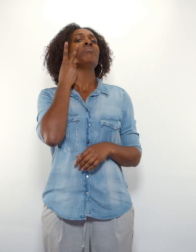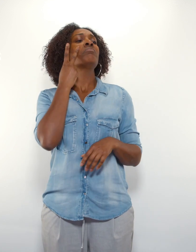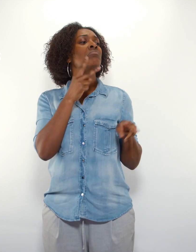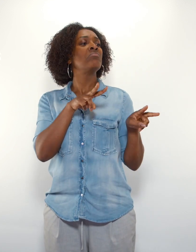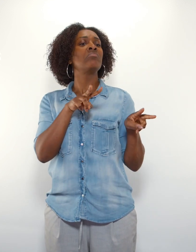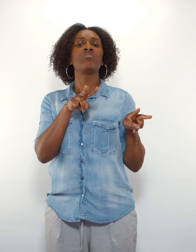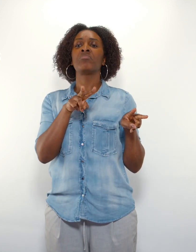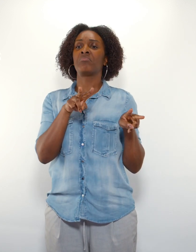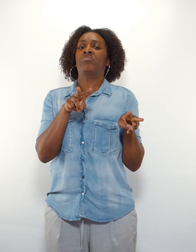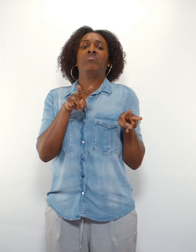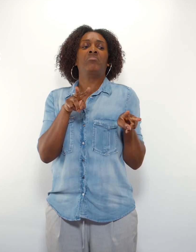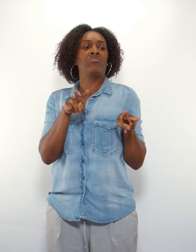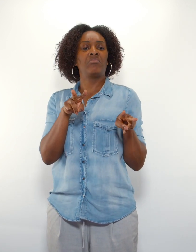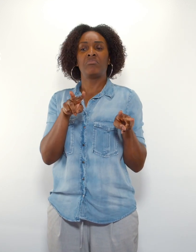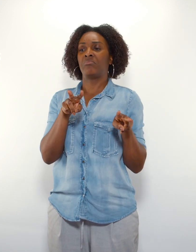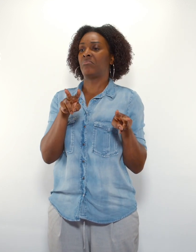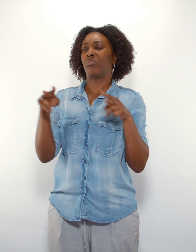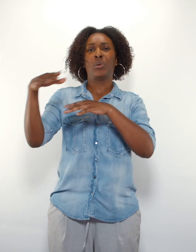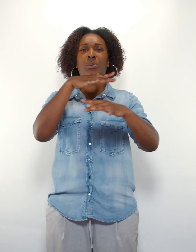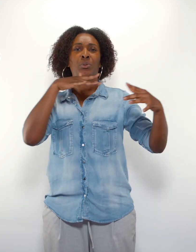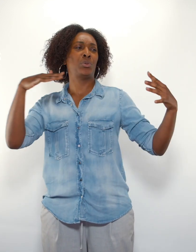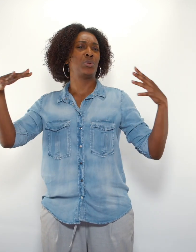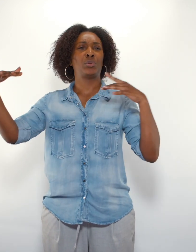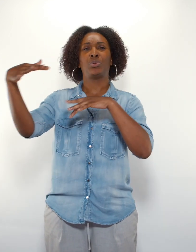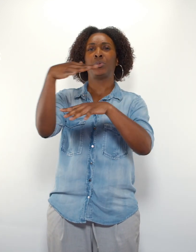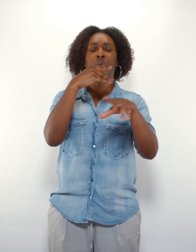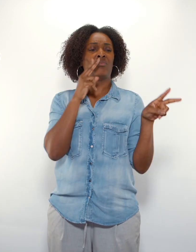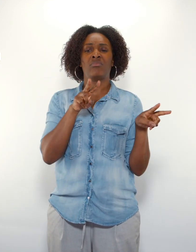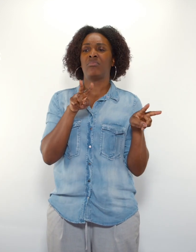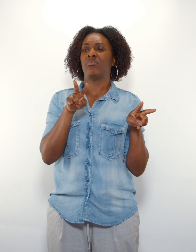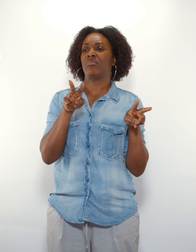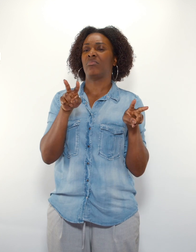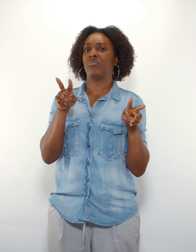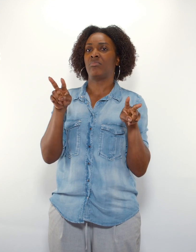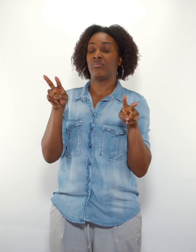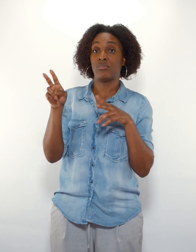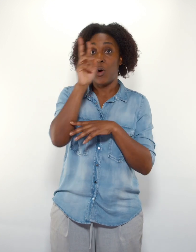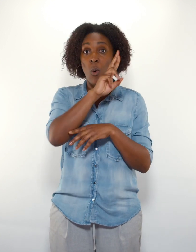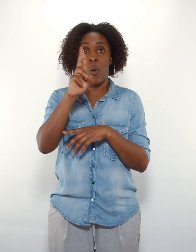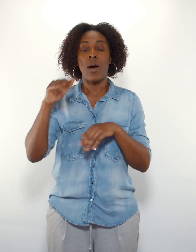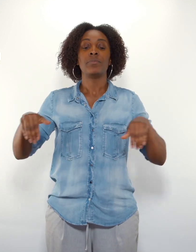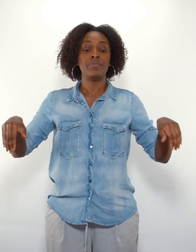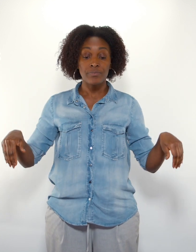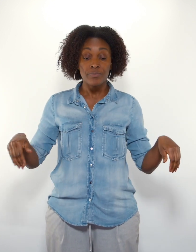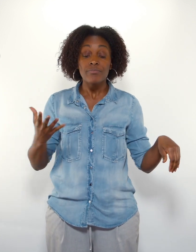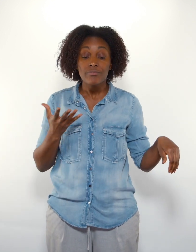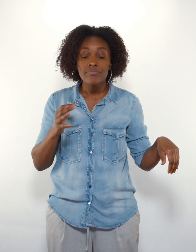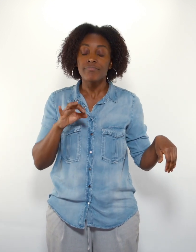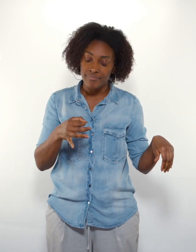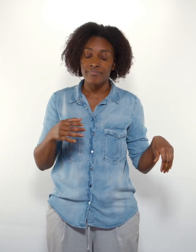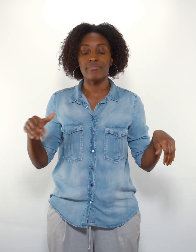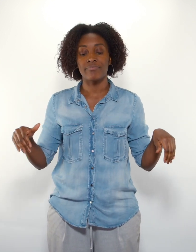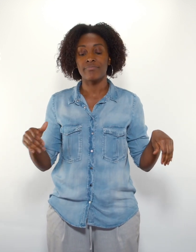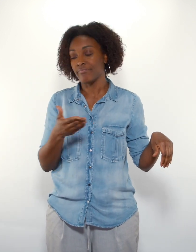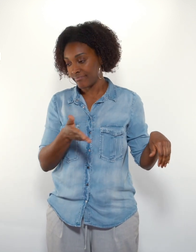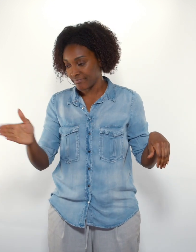les nobles, l'élite, tout le monde est là dans la cour du roi. Et une personne après l'autre, les gens font passer leur requête devant le roi.